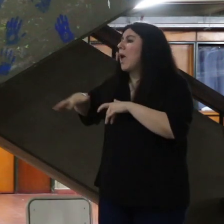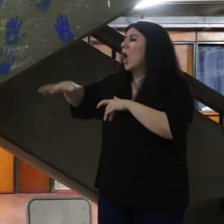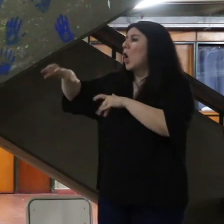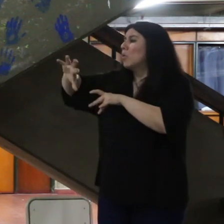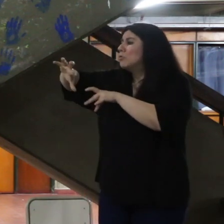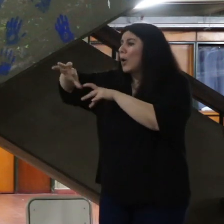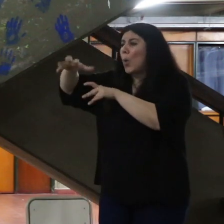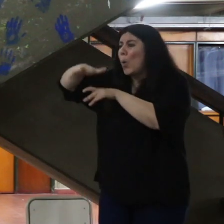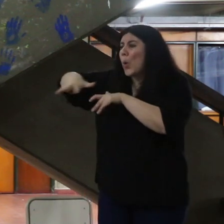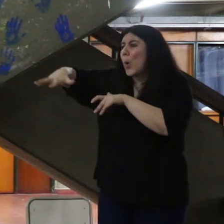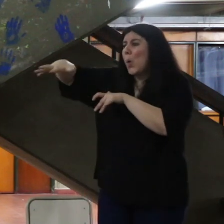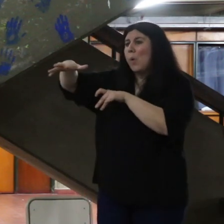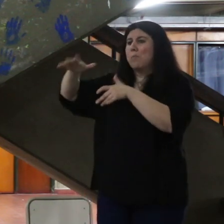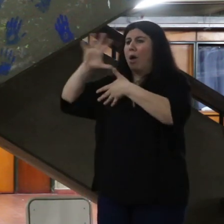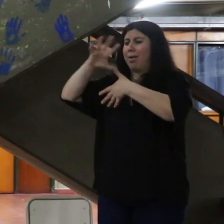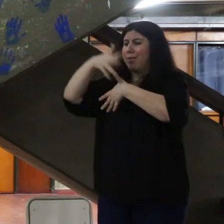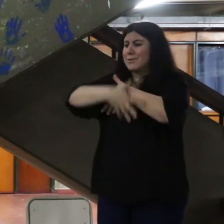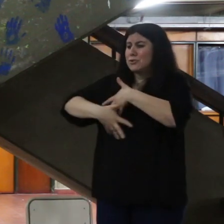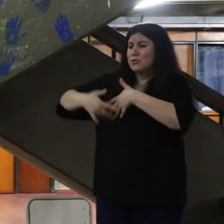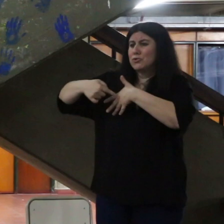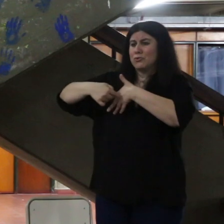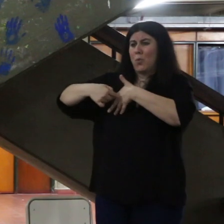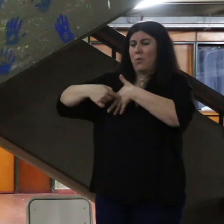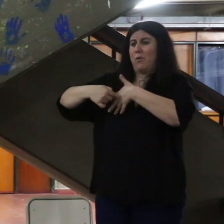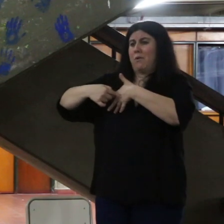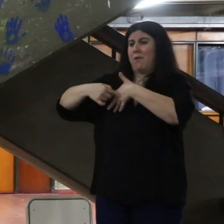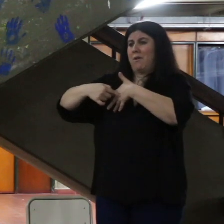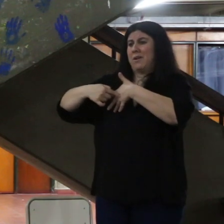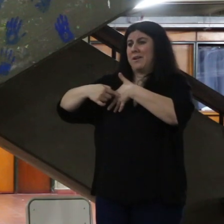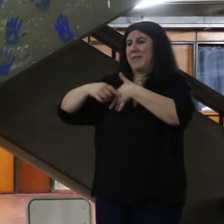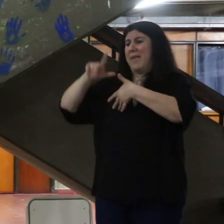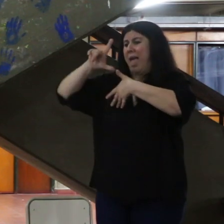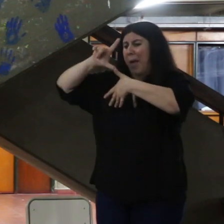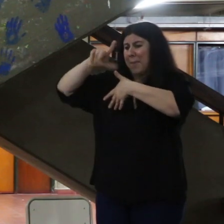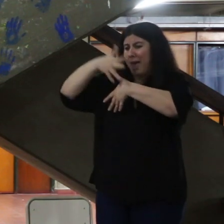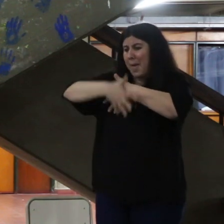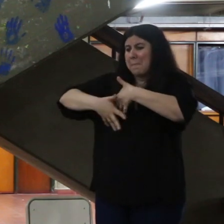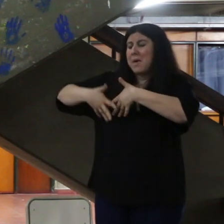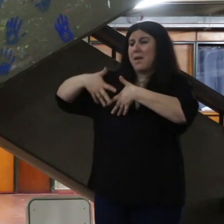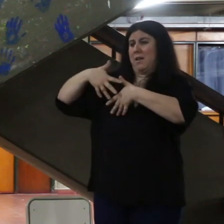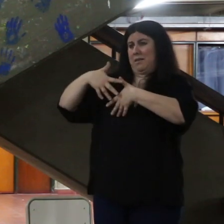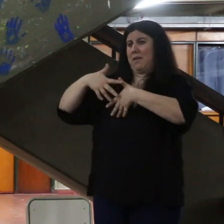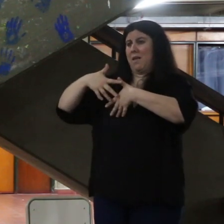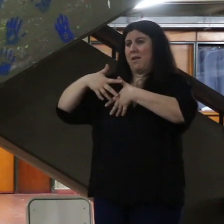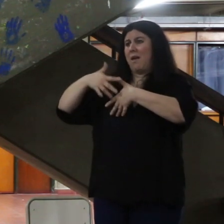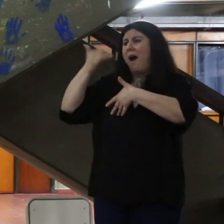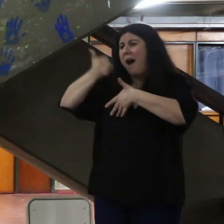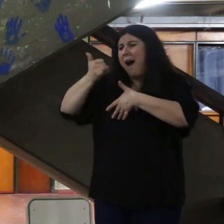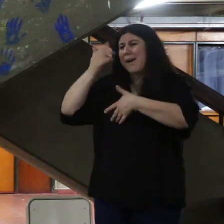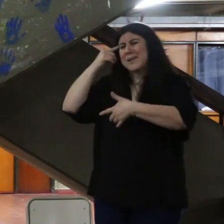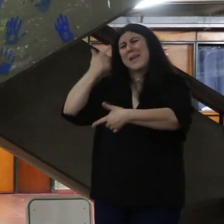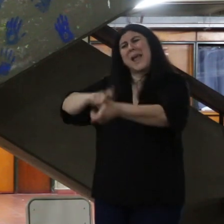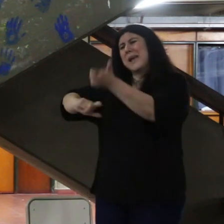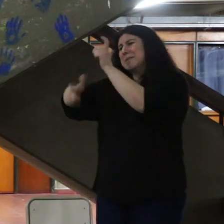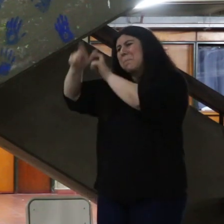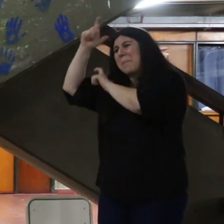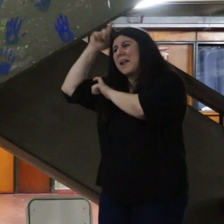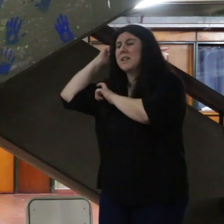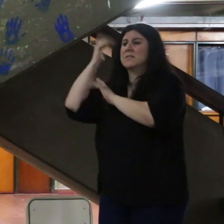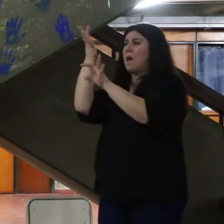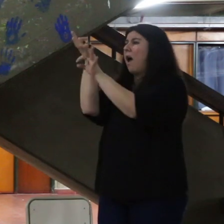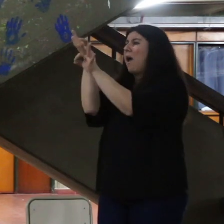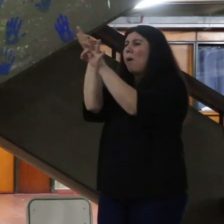populares, del hemisferio sur, de nuestros países latinoamericanos, millones de experiencias en